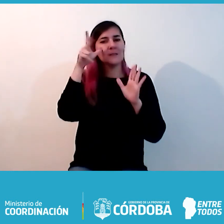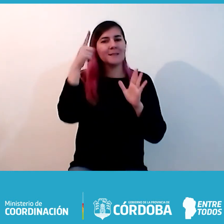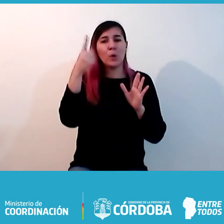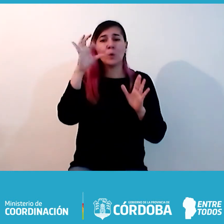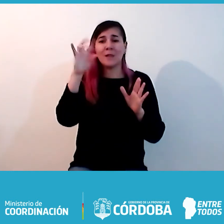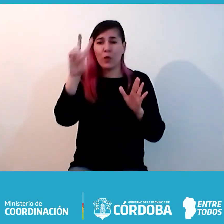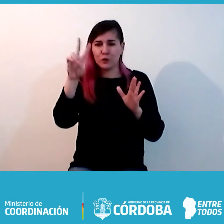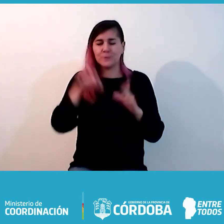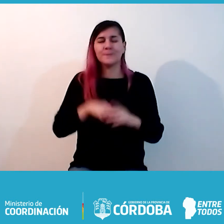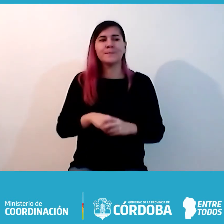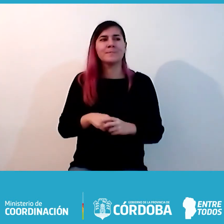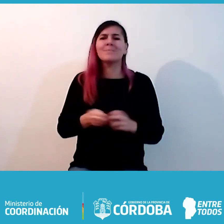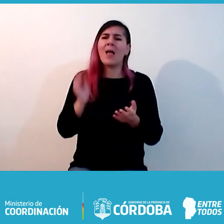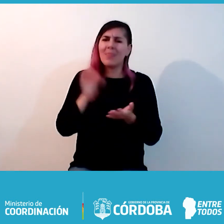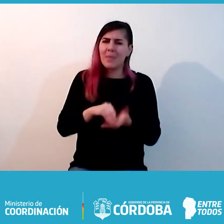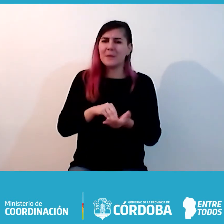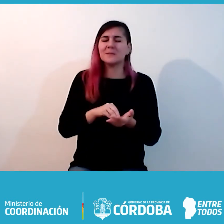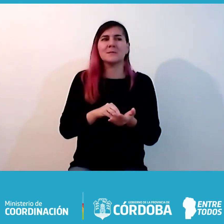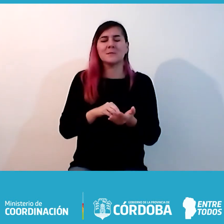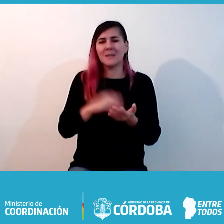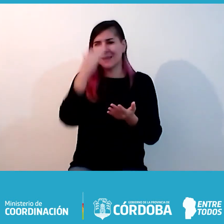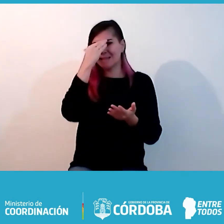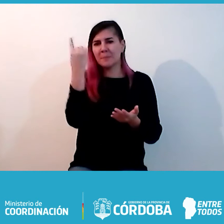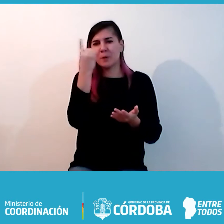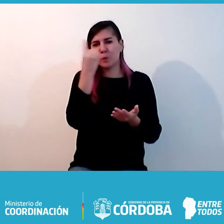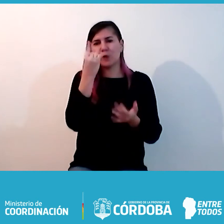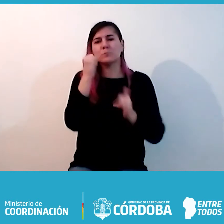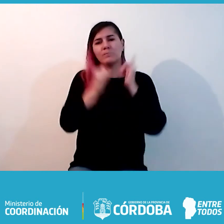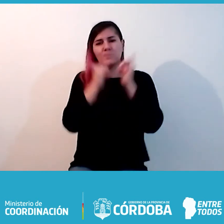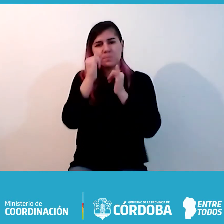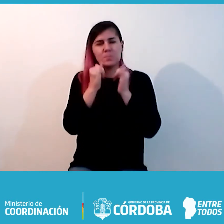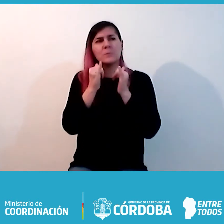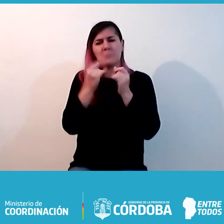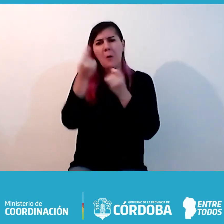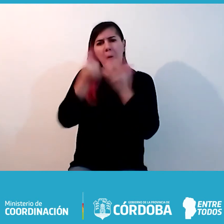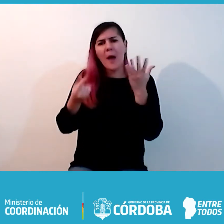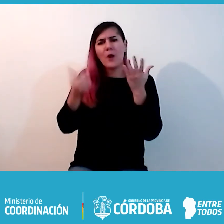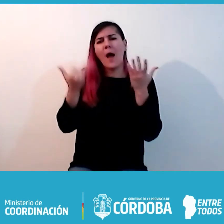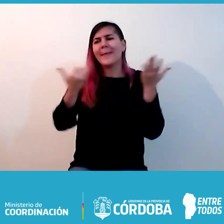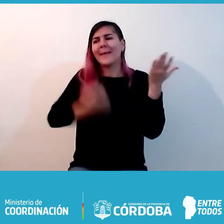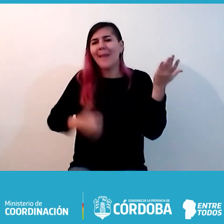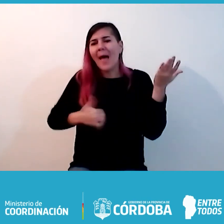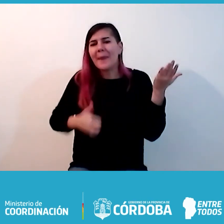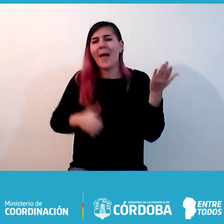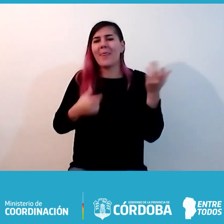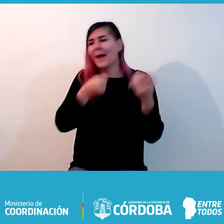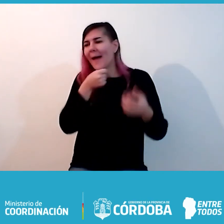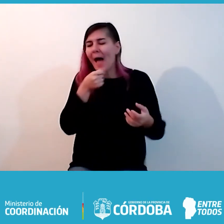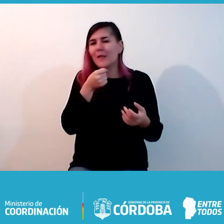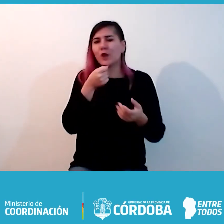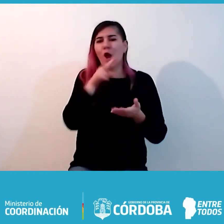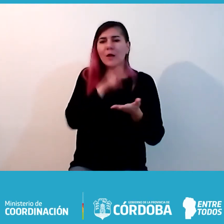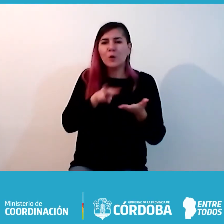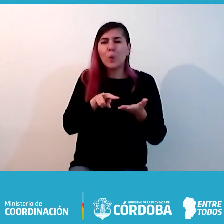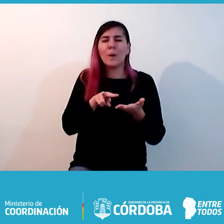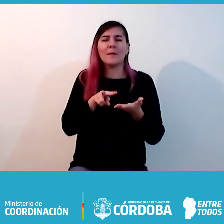8102. Además, dice, para ocupar los 15 minutos de exposición, varios realizan guitarreadas, cantos, lecturas, etc. Además, esta